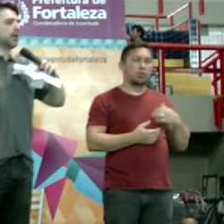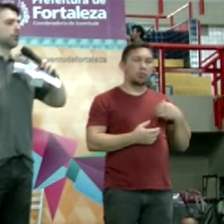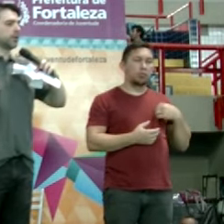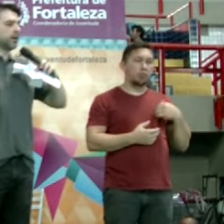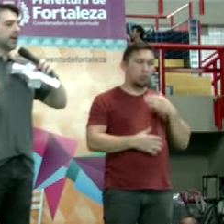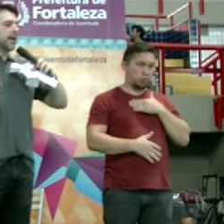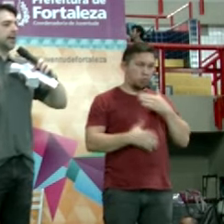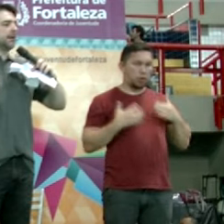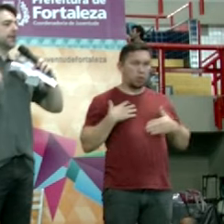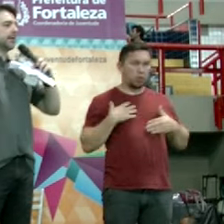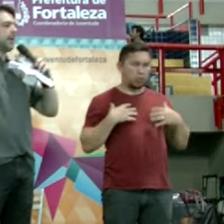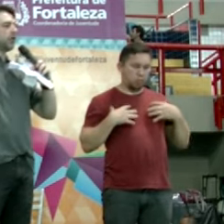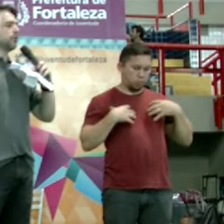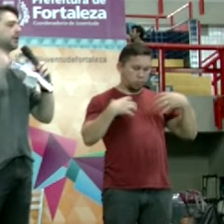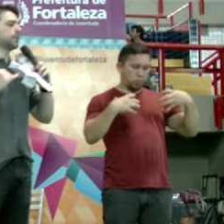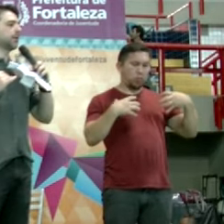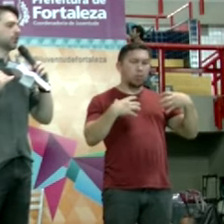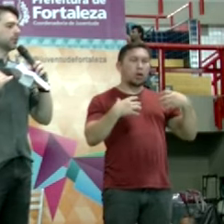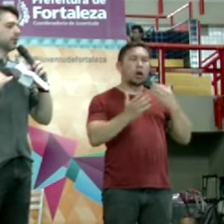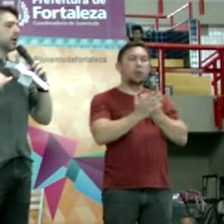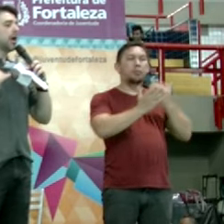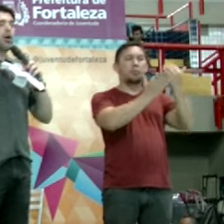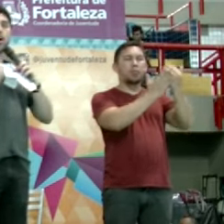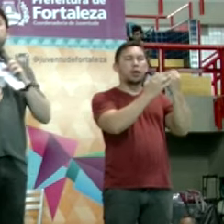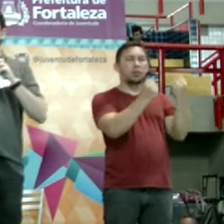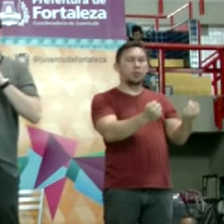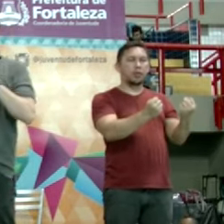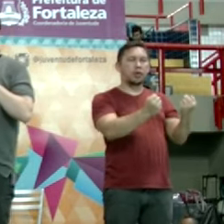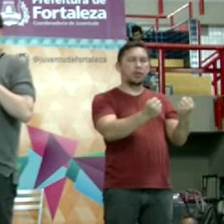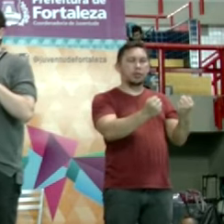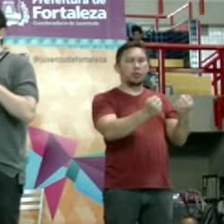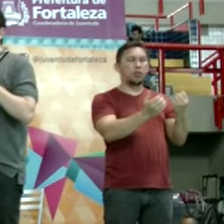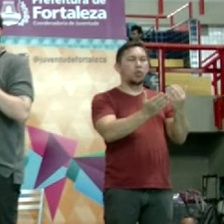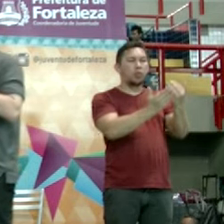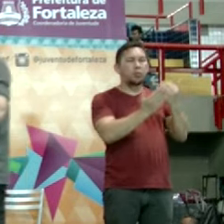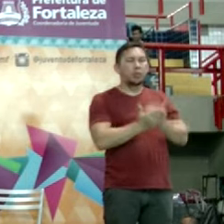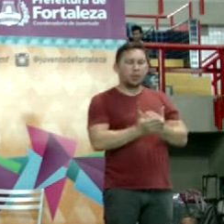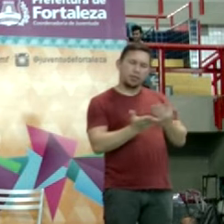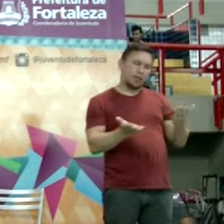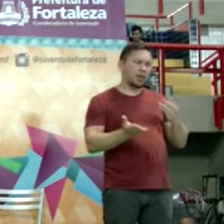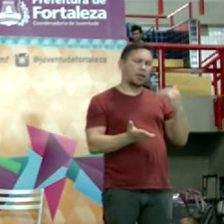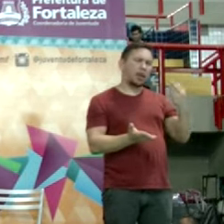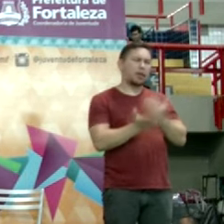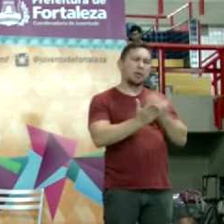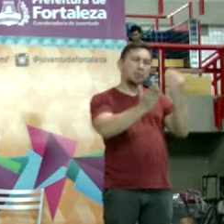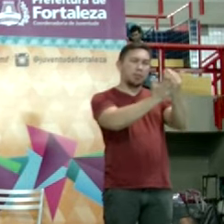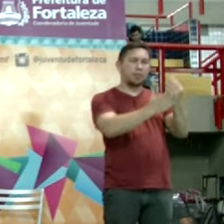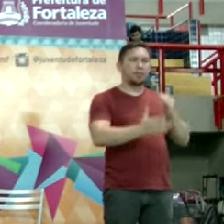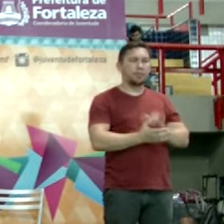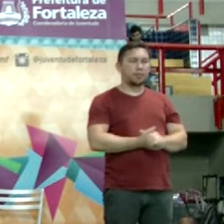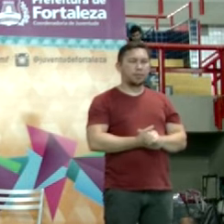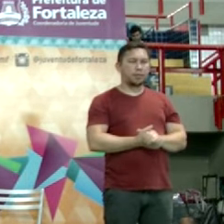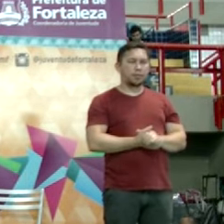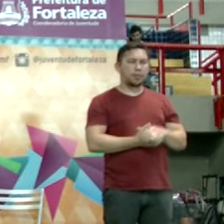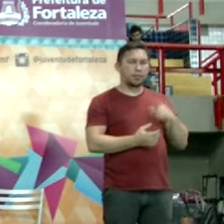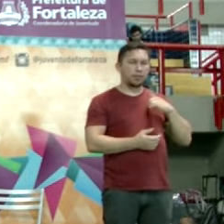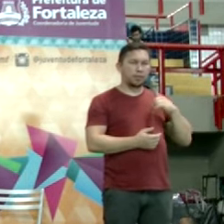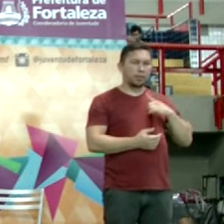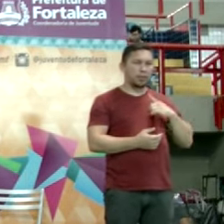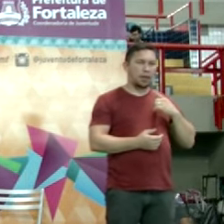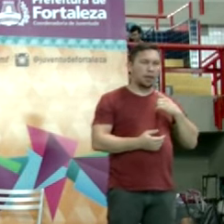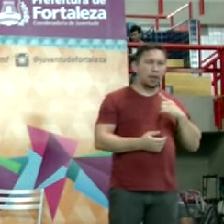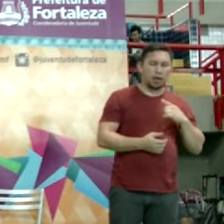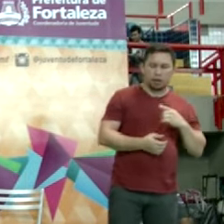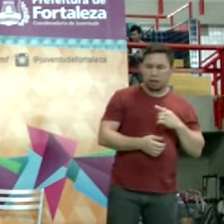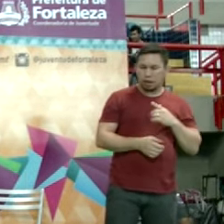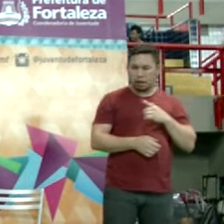quanto maior a musculatura, ela levanta mais ou menos peso? É óbvio que é mais. Então a pessoa sai do que a gente chama de zona de